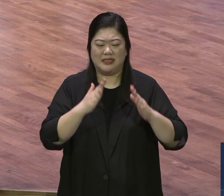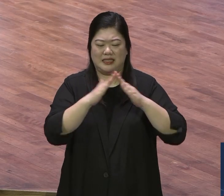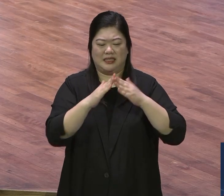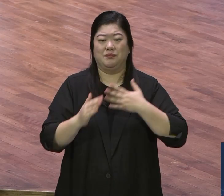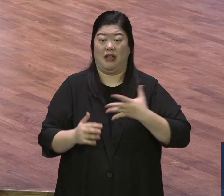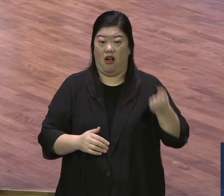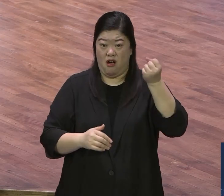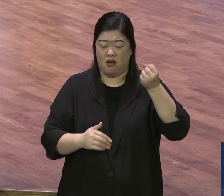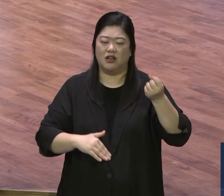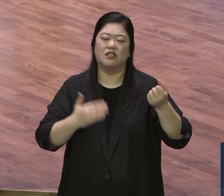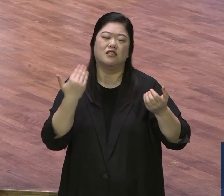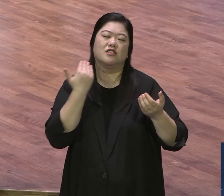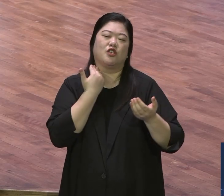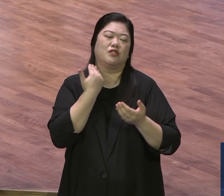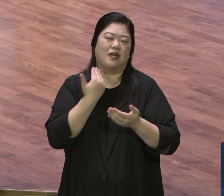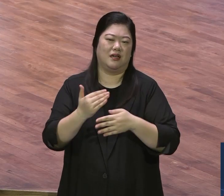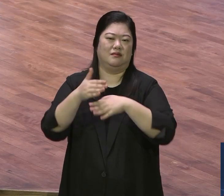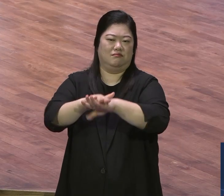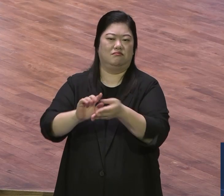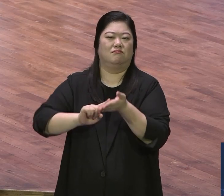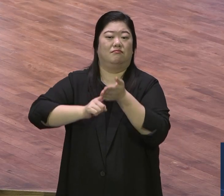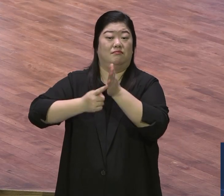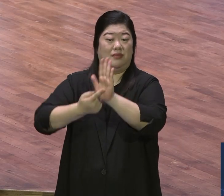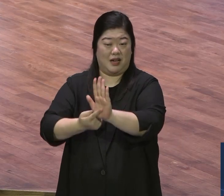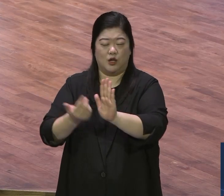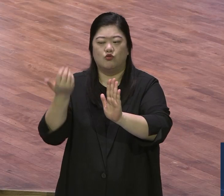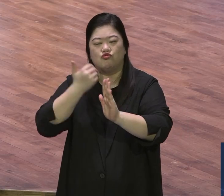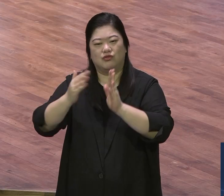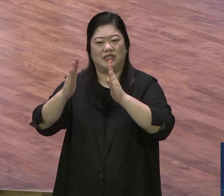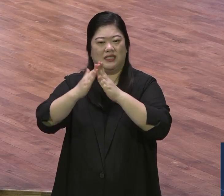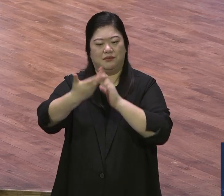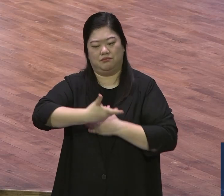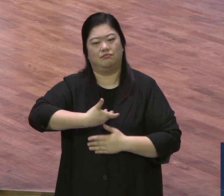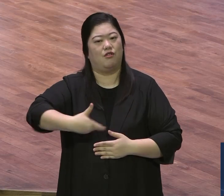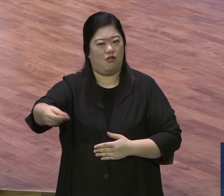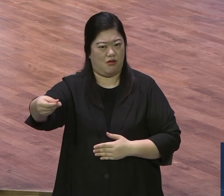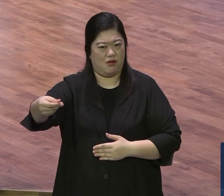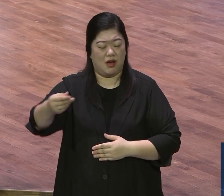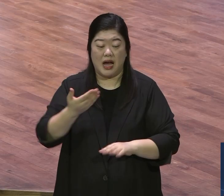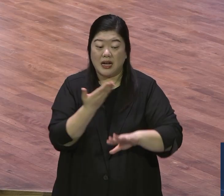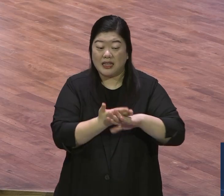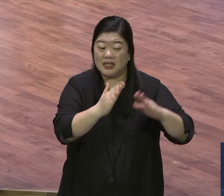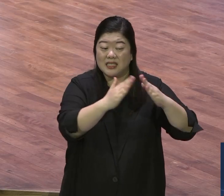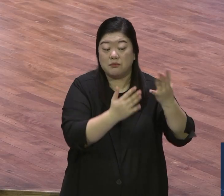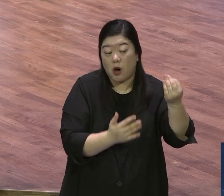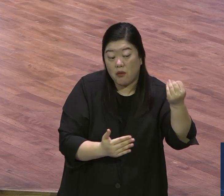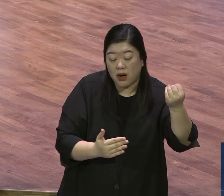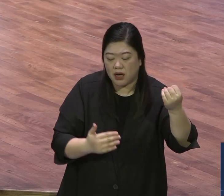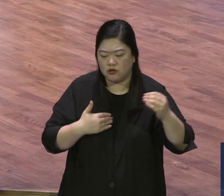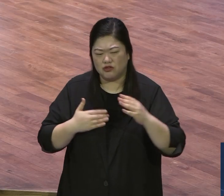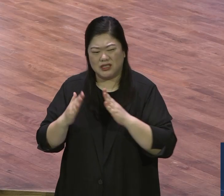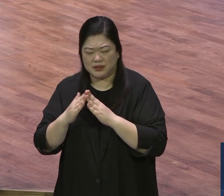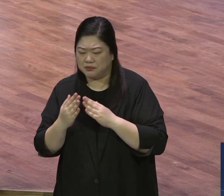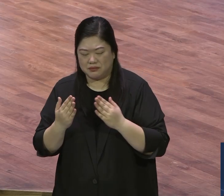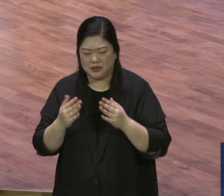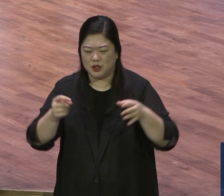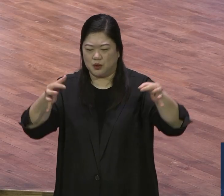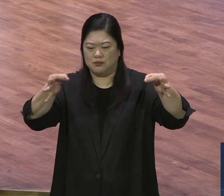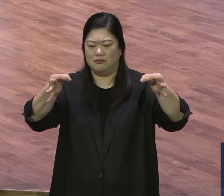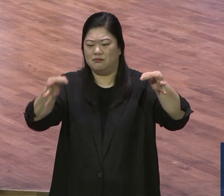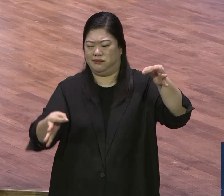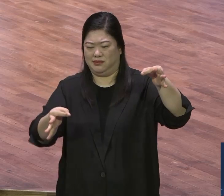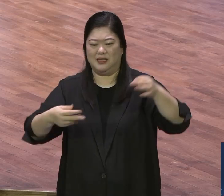시세보다도 훨씬 그렇게 쌍값으로 전세를 주었어요 그러면서 한 가지 조건을 그렇게